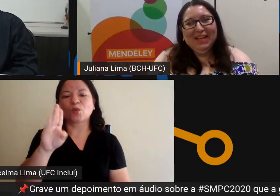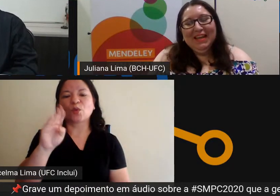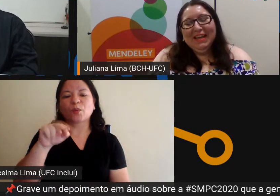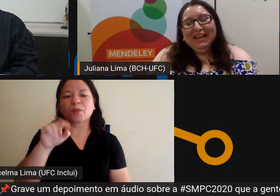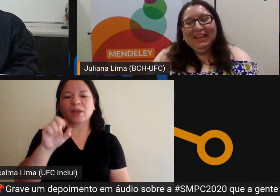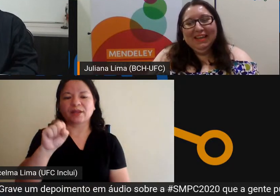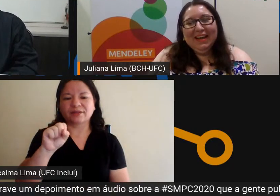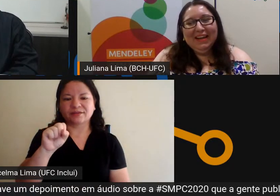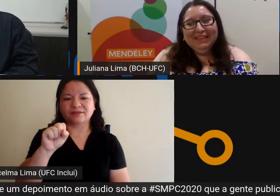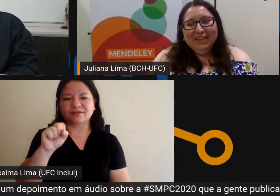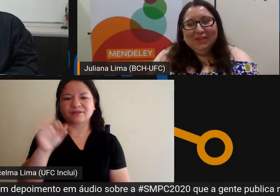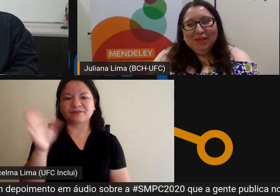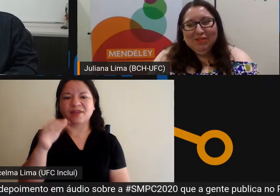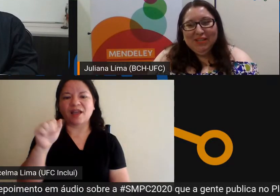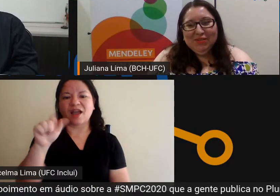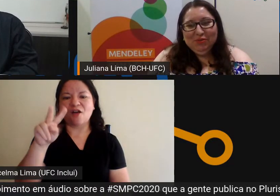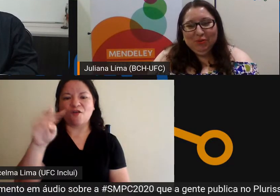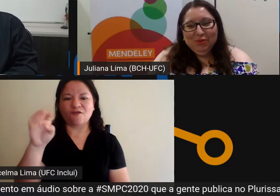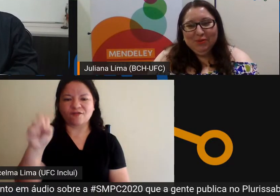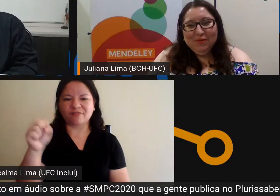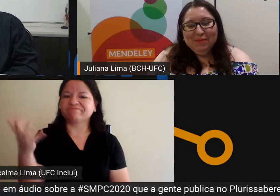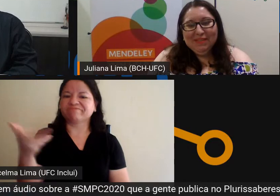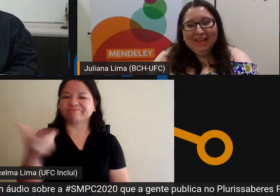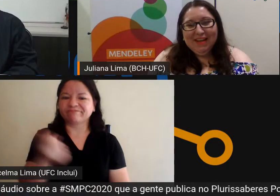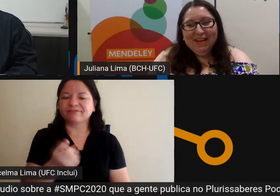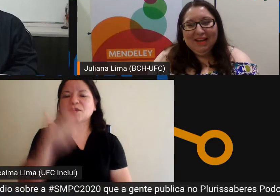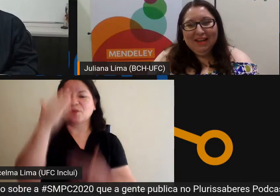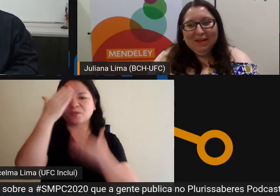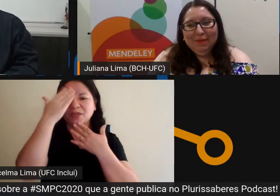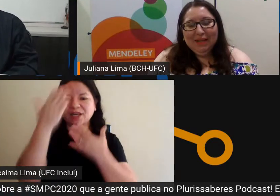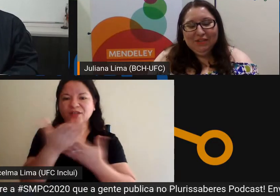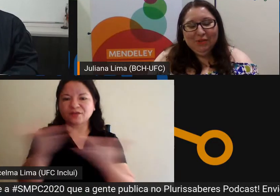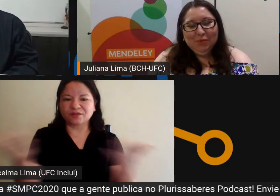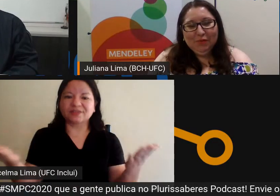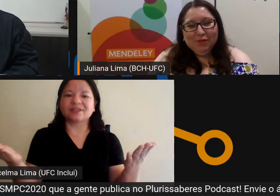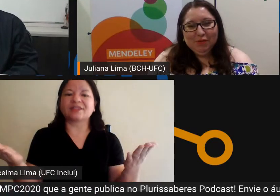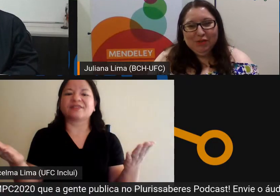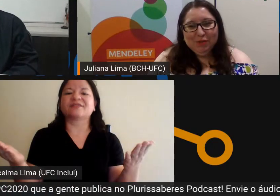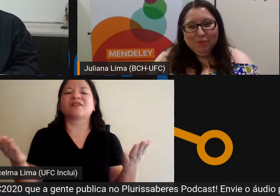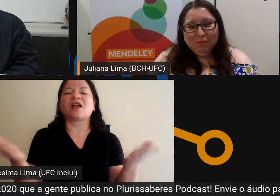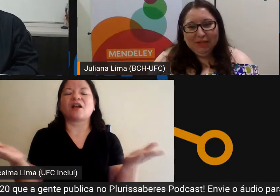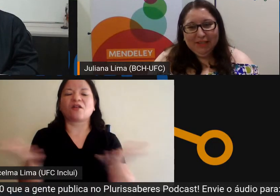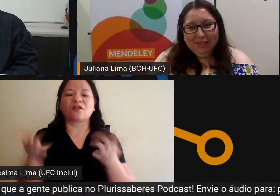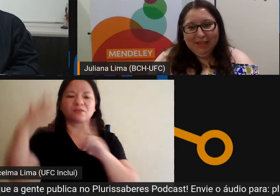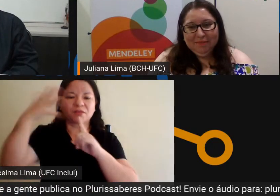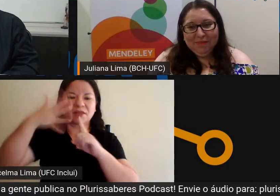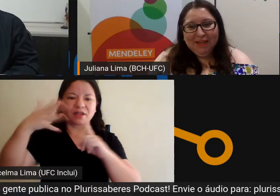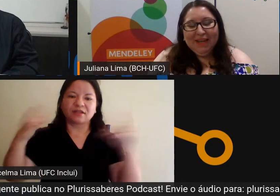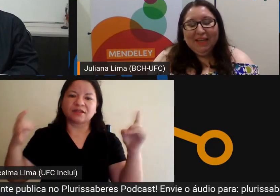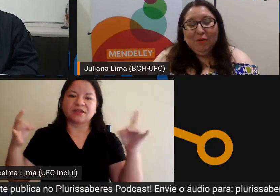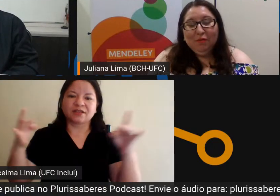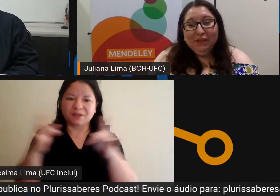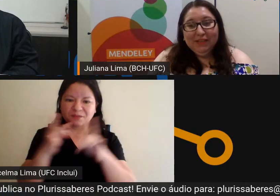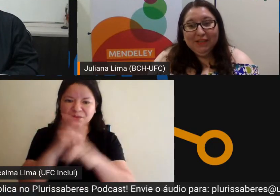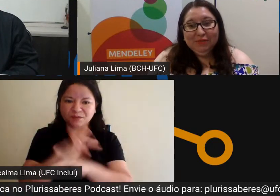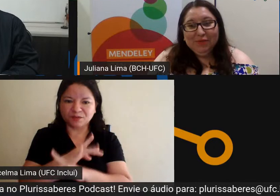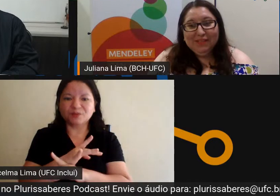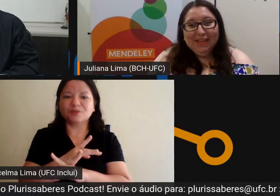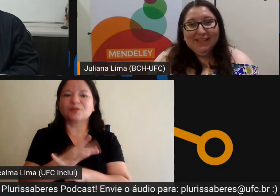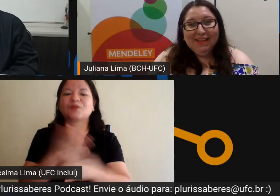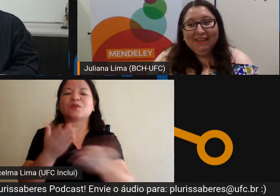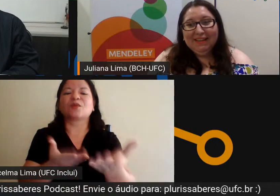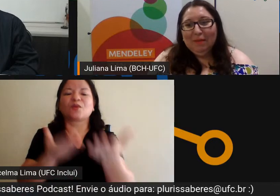professor. Agradeço a audiência de todos. Vamos encerrar a palestra do professor Gilson por aqui. E